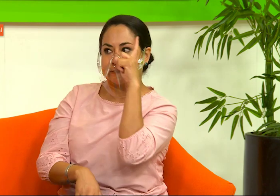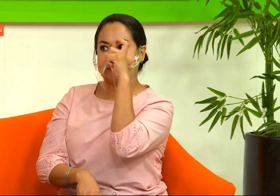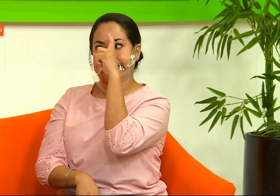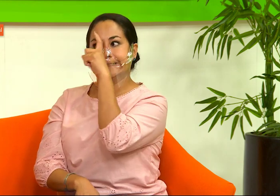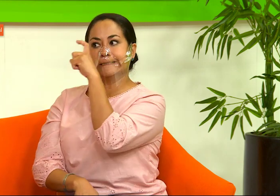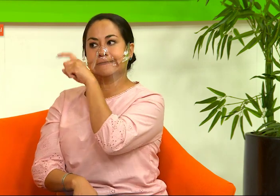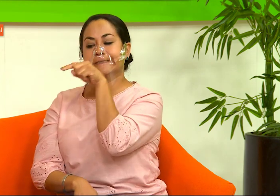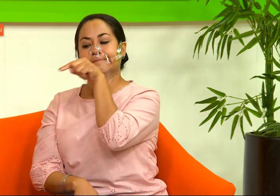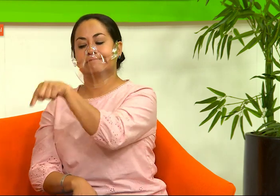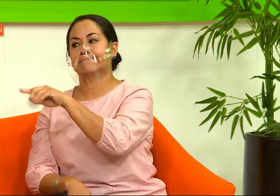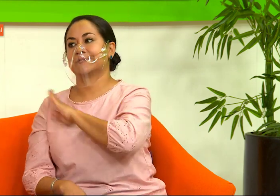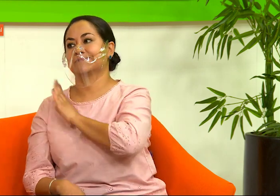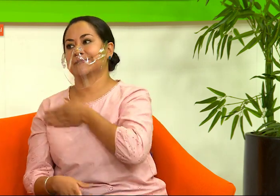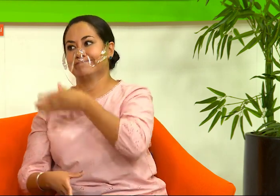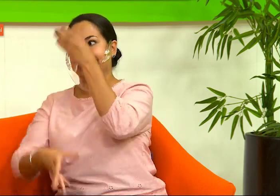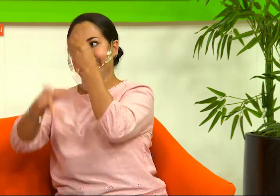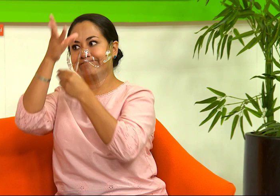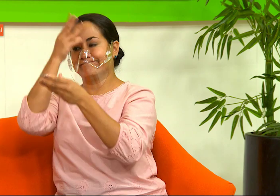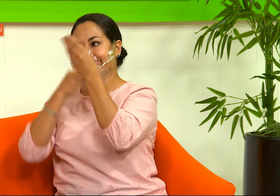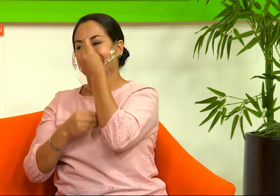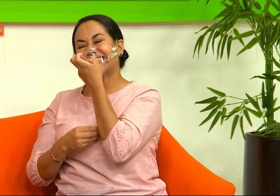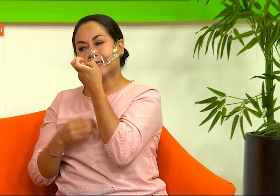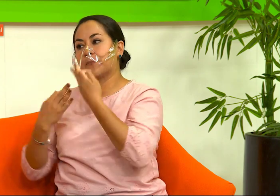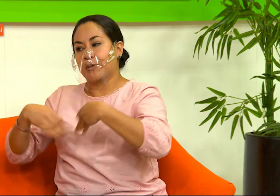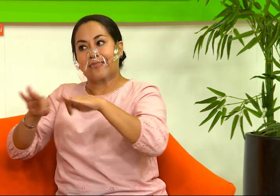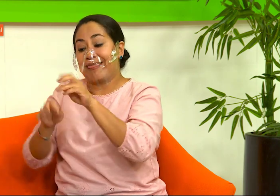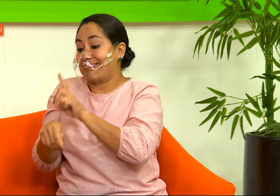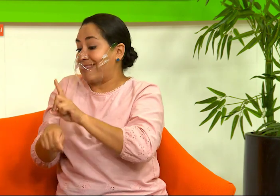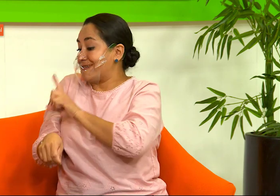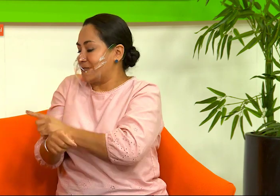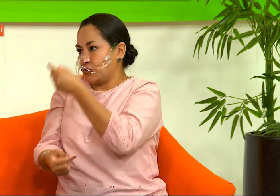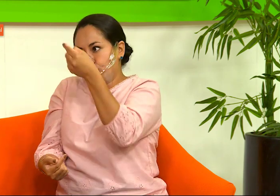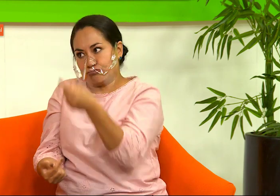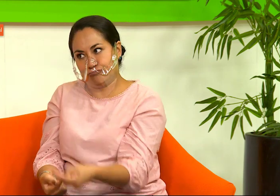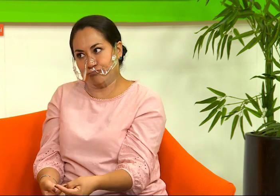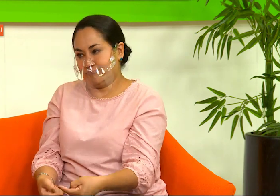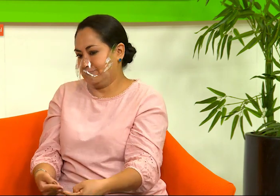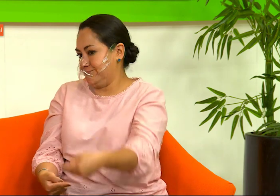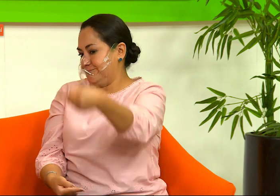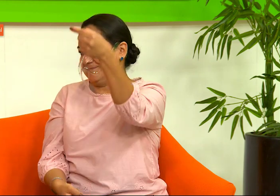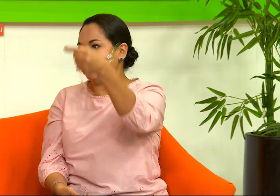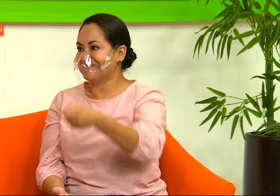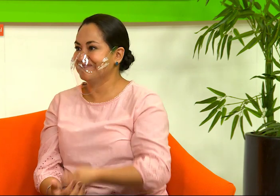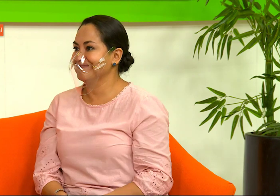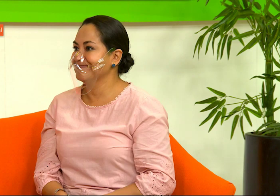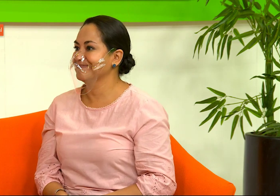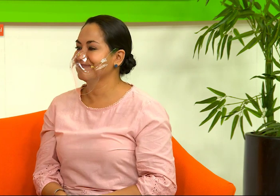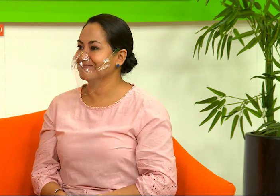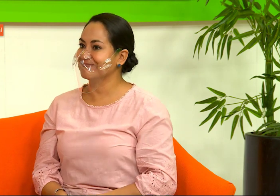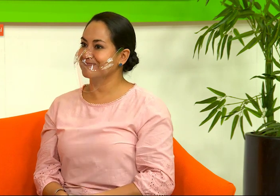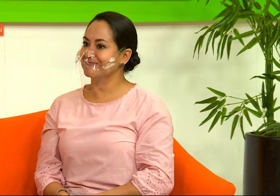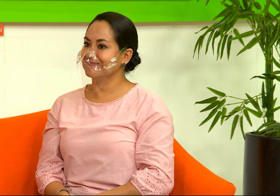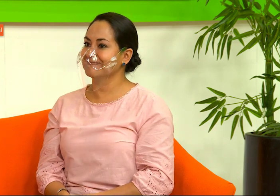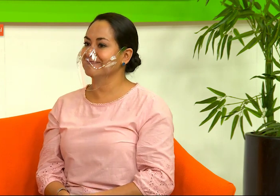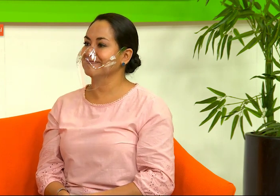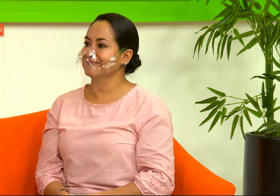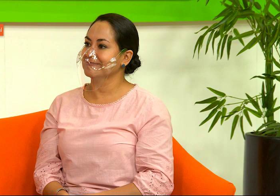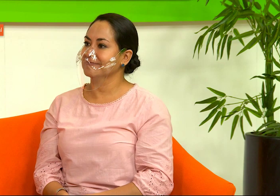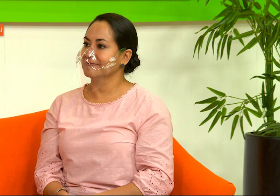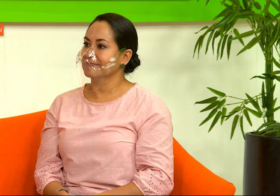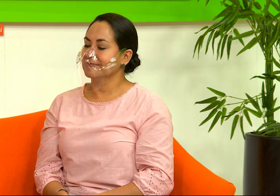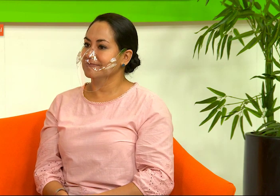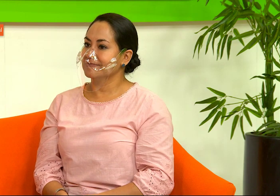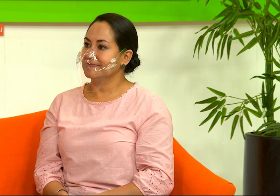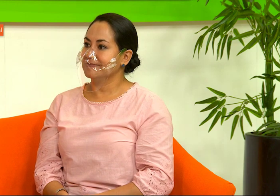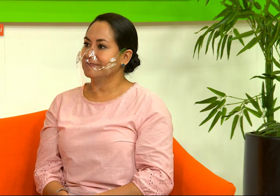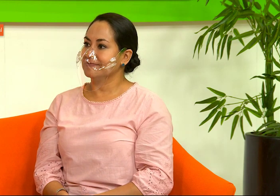y la escritura. Si acaso no hay una lengua base en lengua de señas, será muy difícil que puedan aprender el español. Por eso es importante que